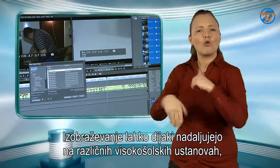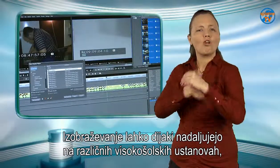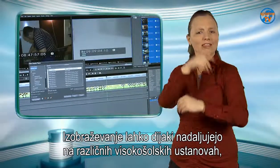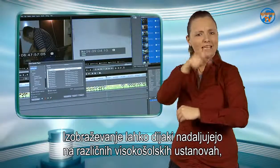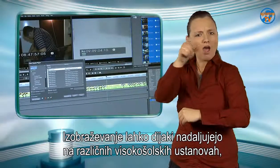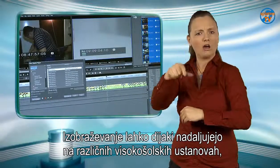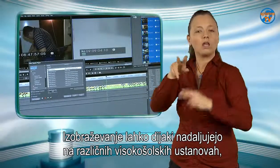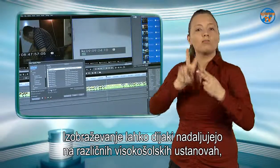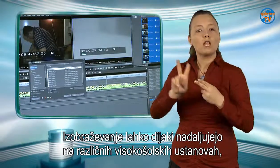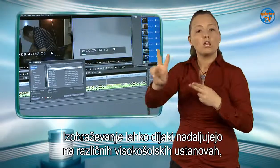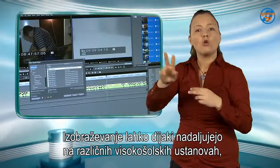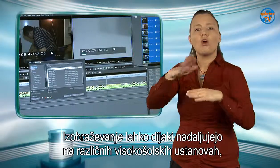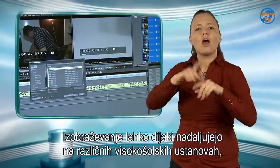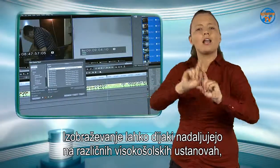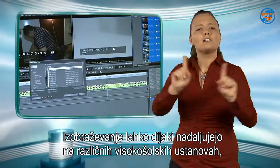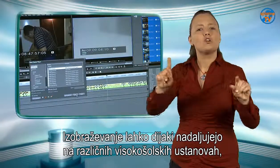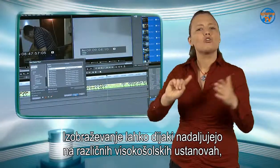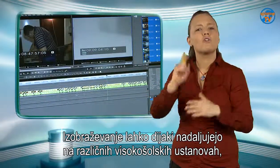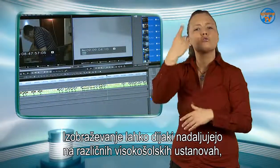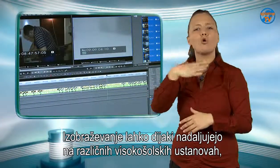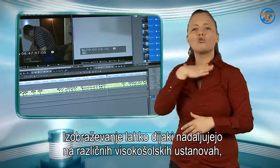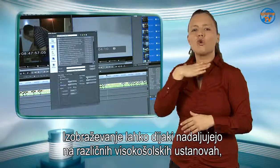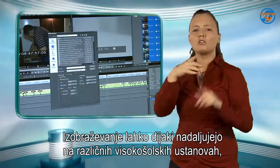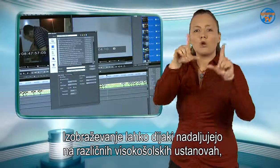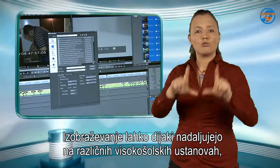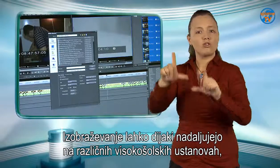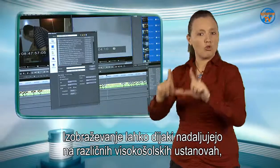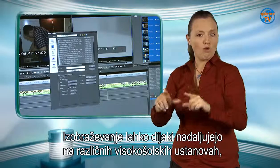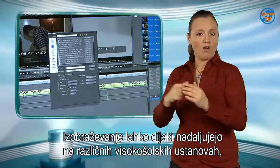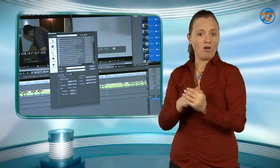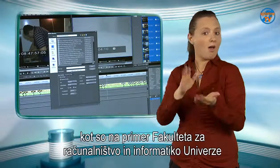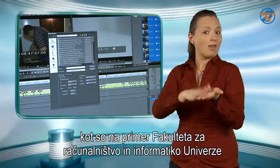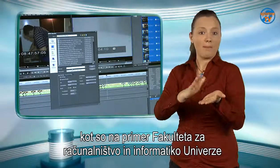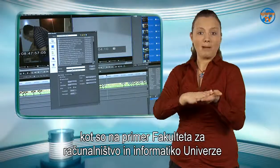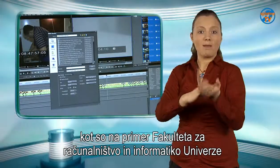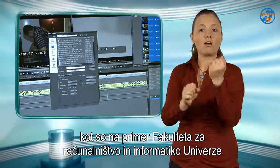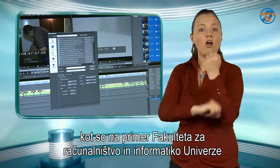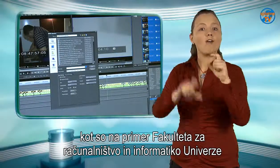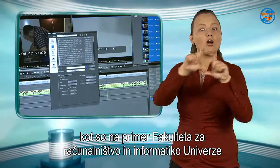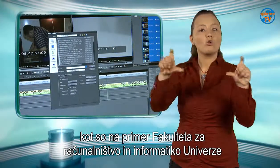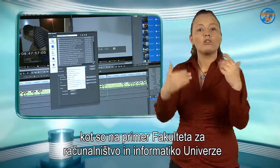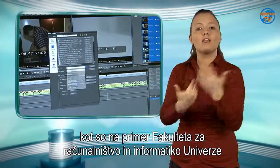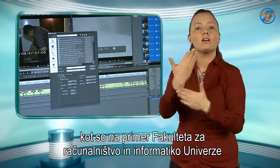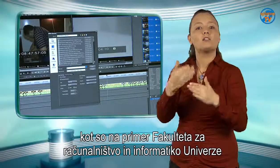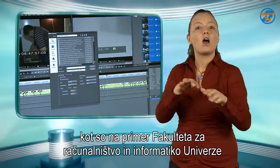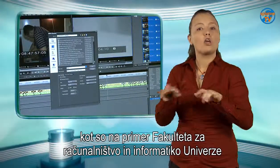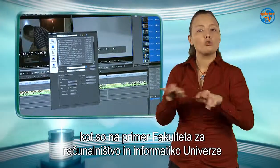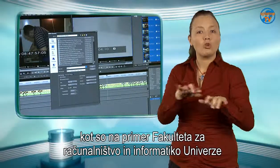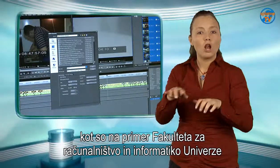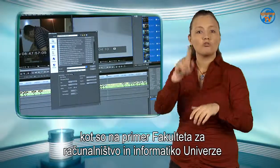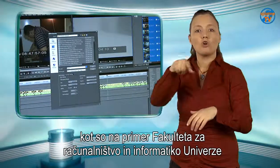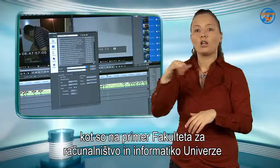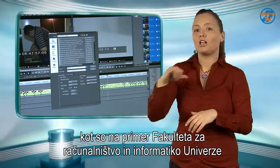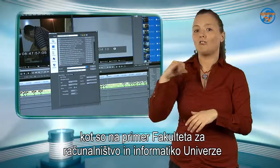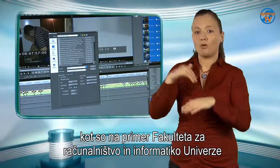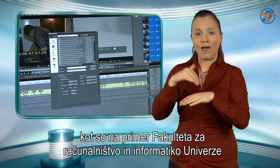Izobraževanje lahko dijaki nadaljujejo na različnih visokošolskih ustanovah, kot so na primer Fakulteta za računalništvo